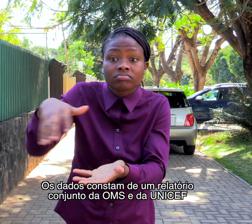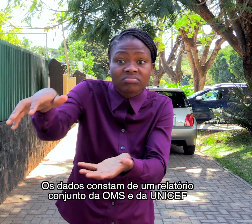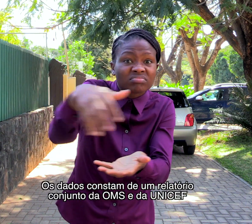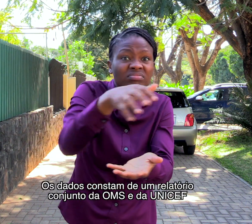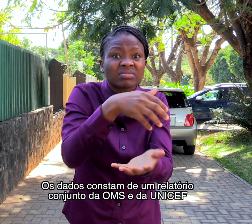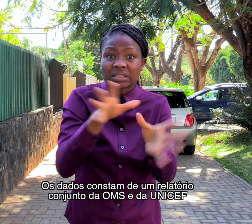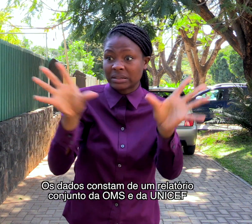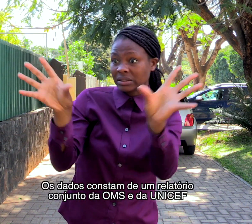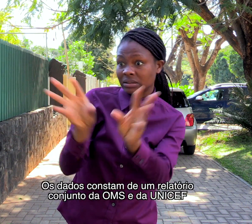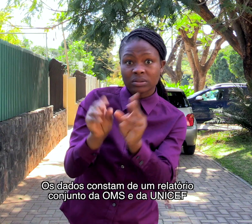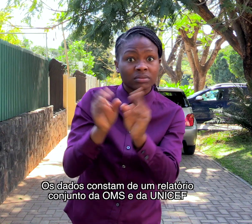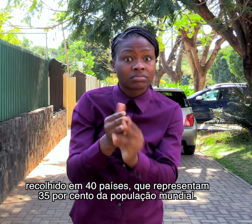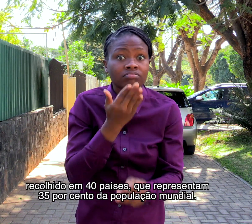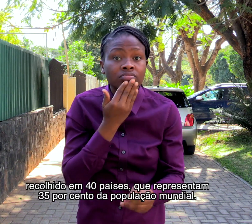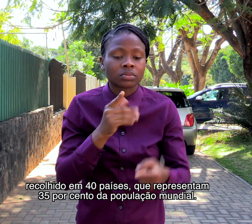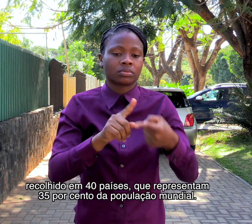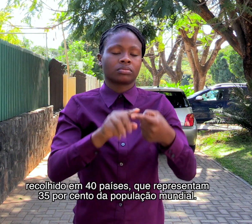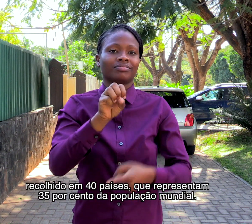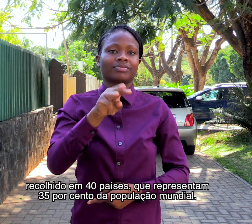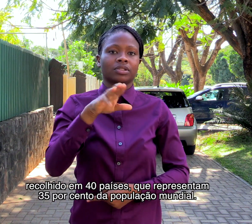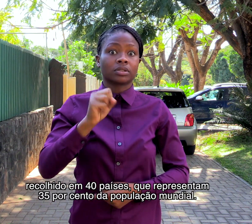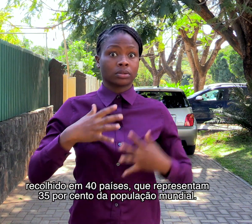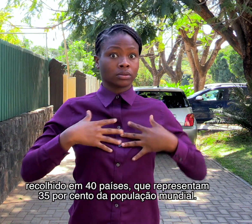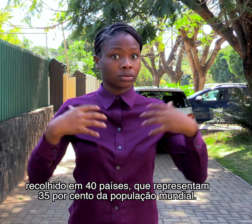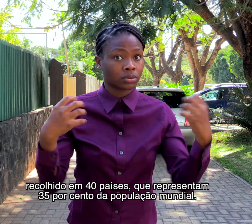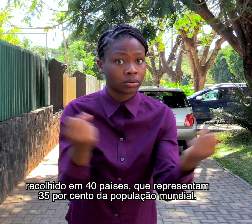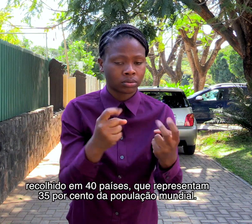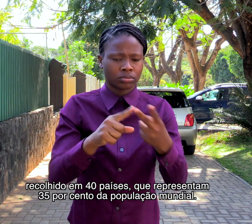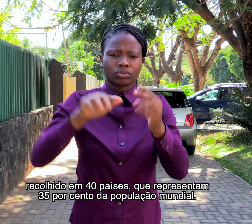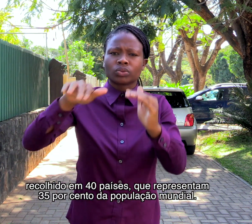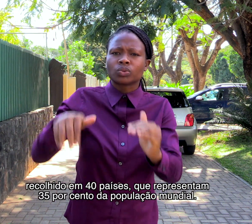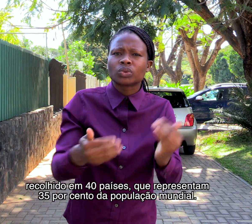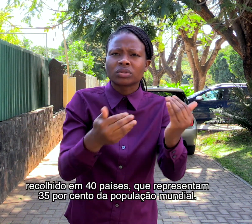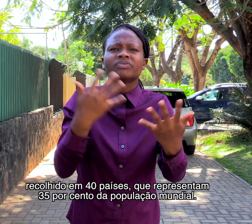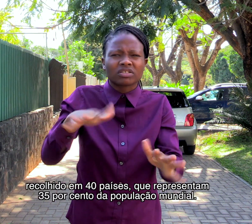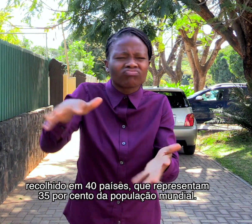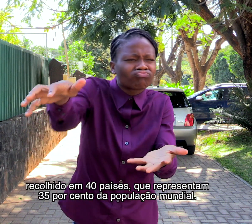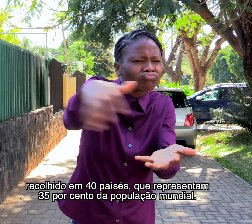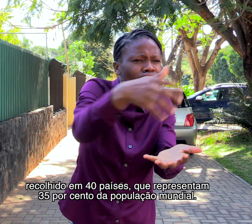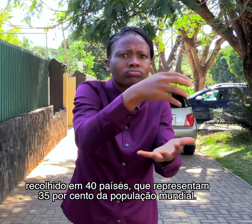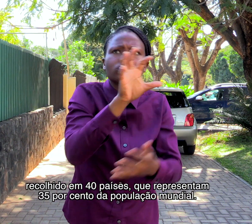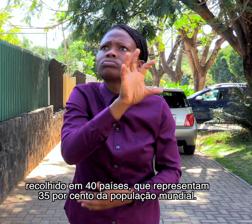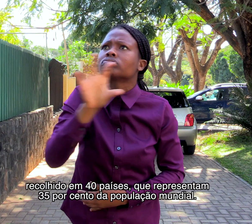da OMS e da Unicef, recolhido em 40 países, que representam 35% da população mundial.